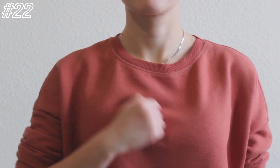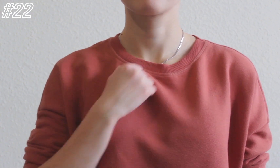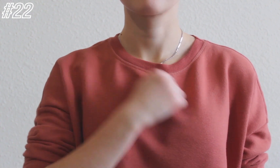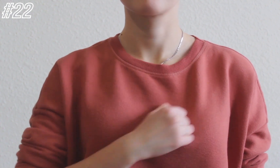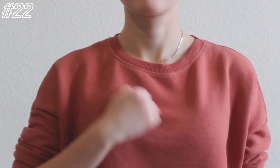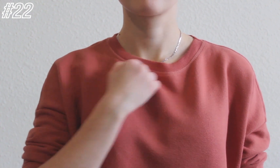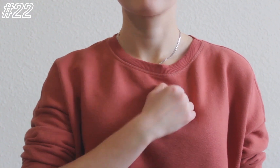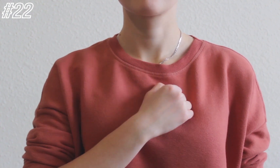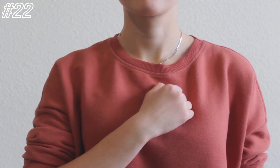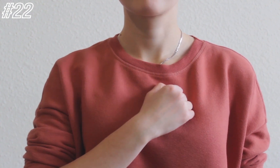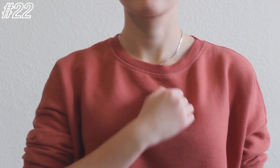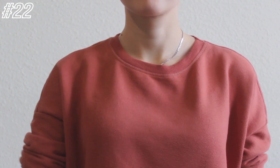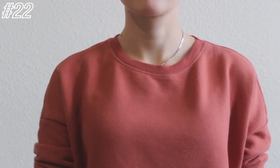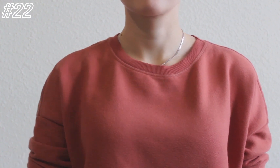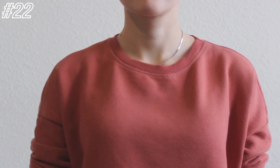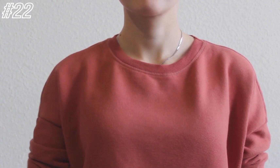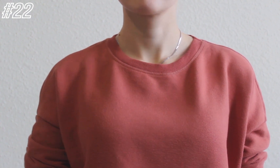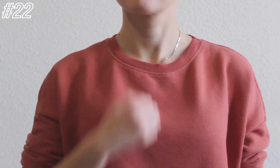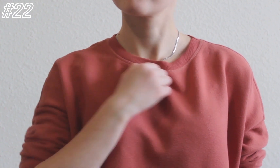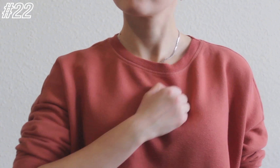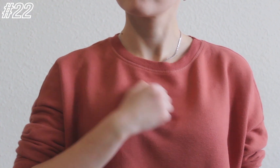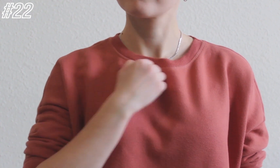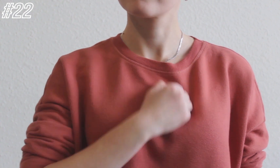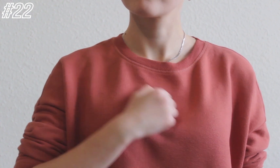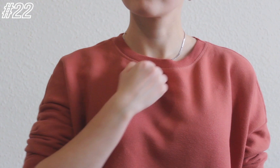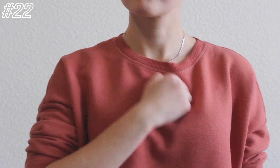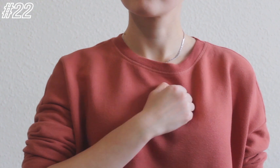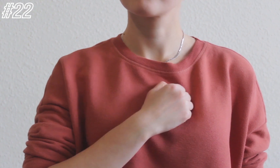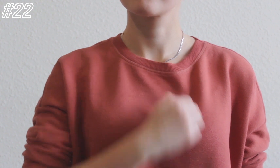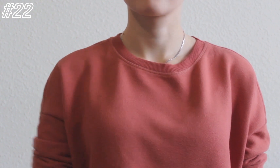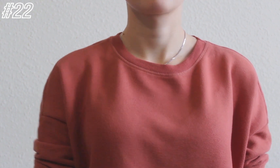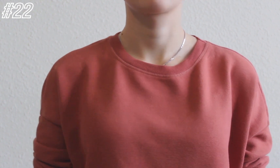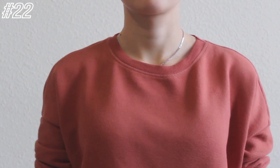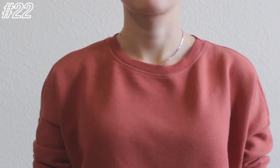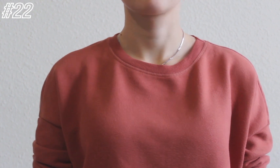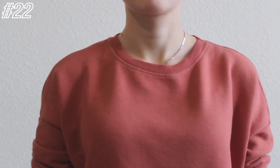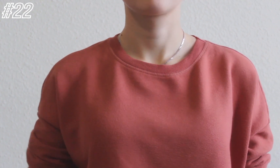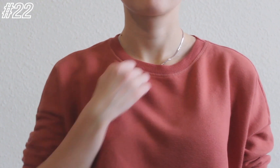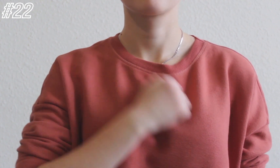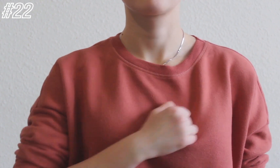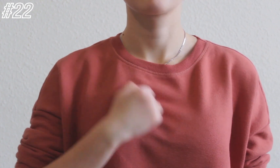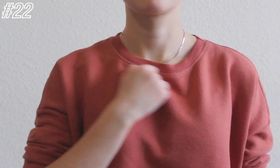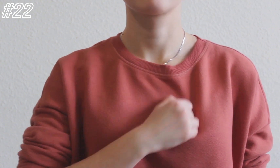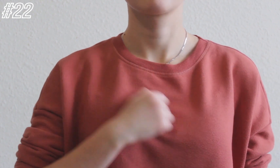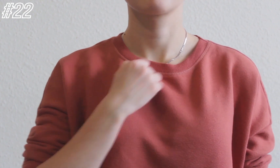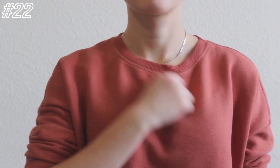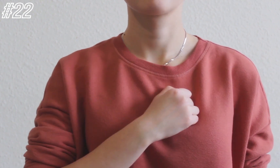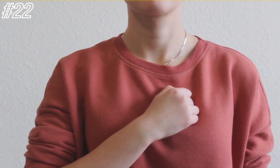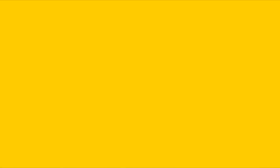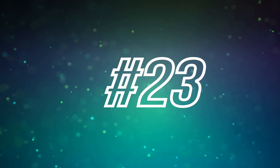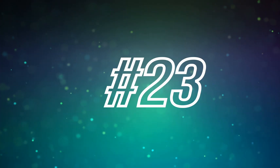りに数回行いましょう。同じジェスチャーは謝るや後悔するという意味でも使われます。